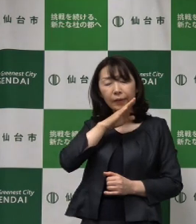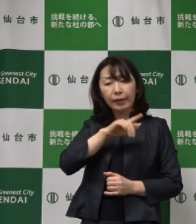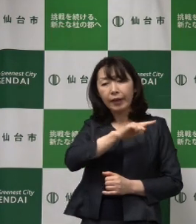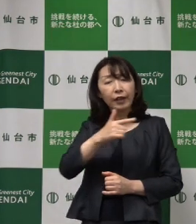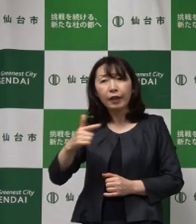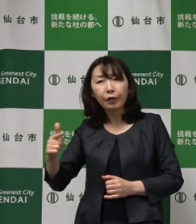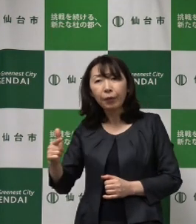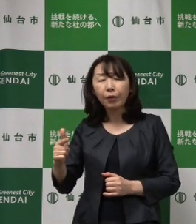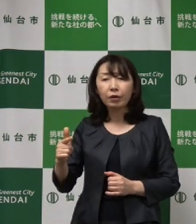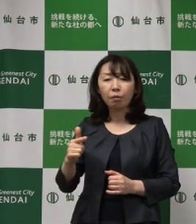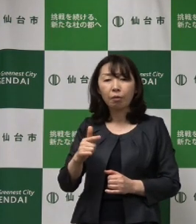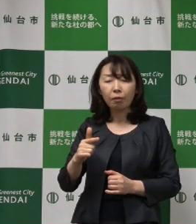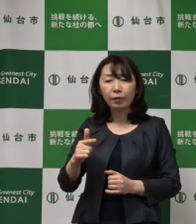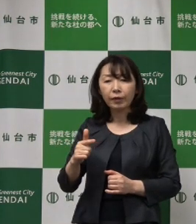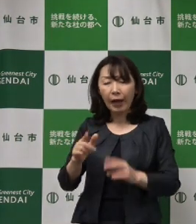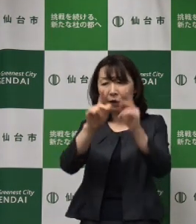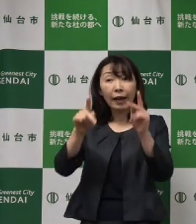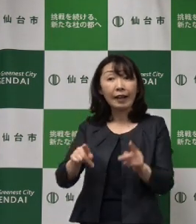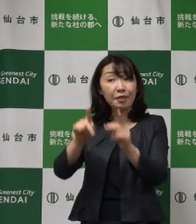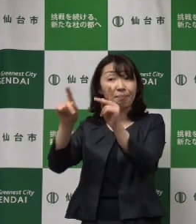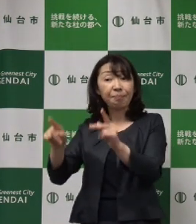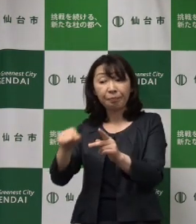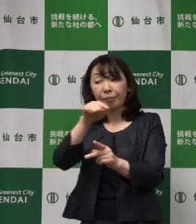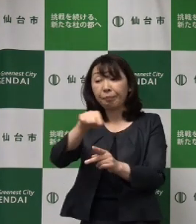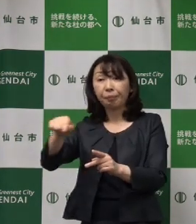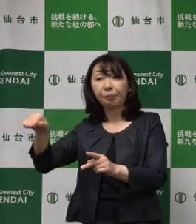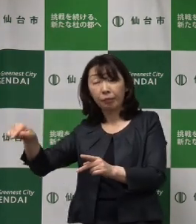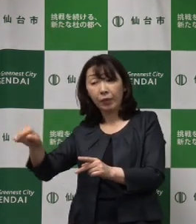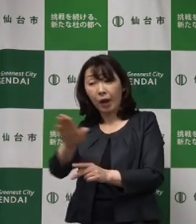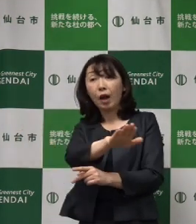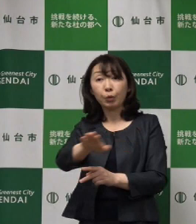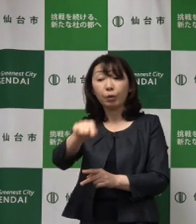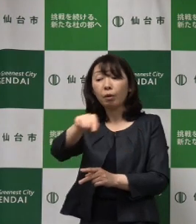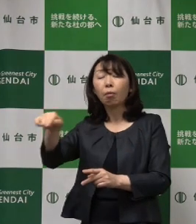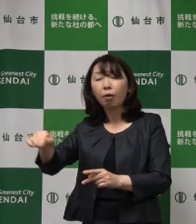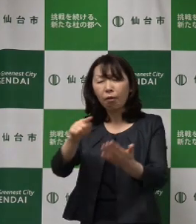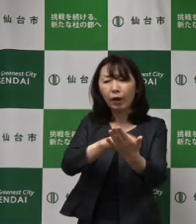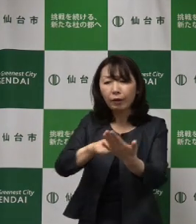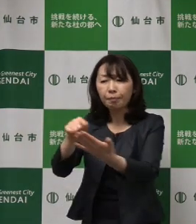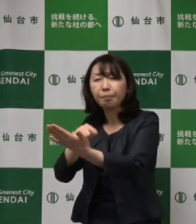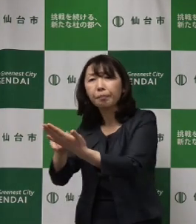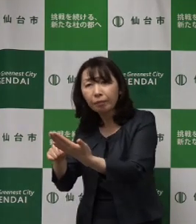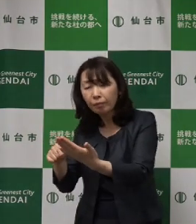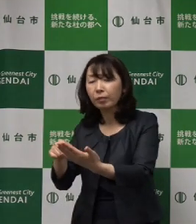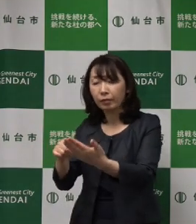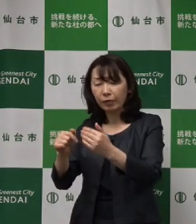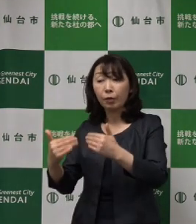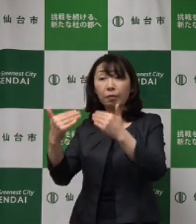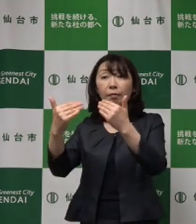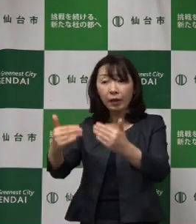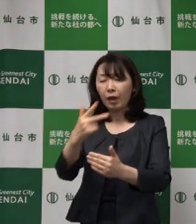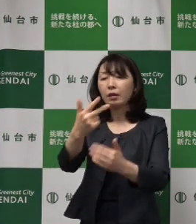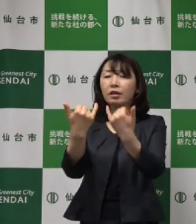今回のこのミッションはいろんな課題をいかにクリアしていって、市民の皆様方、県